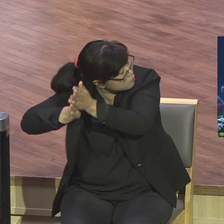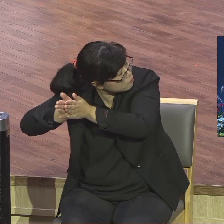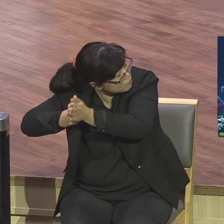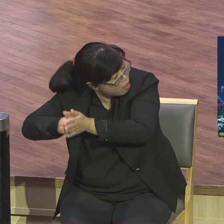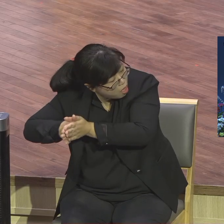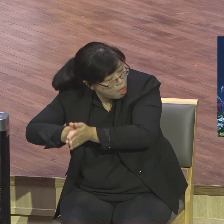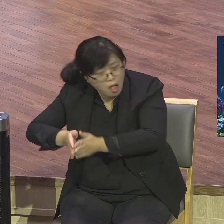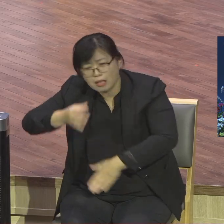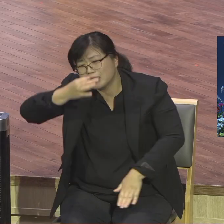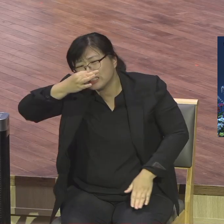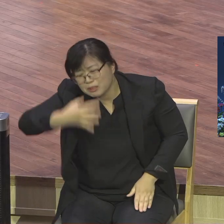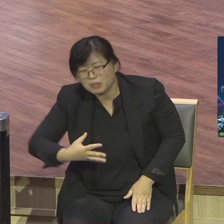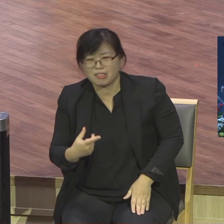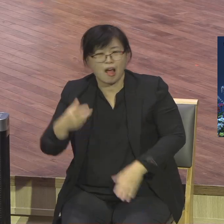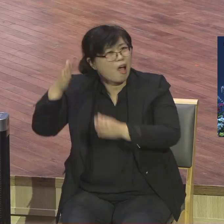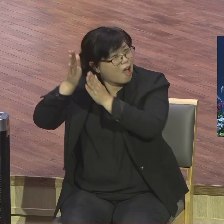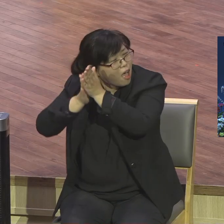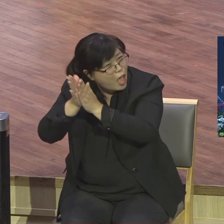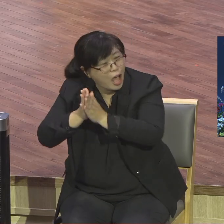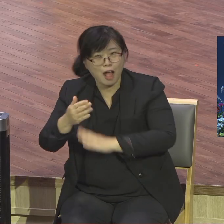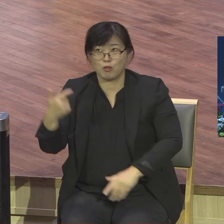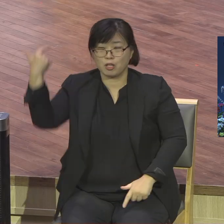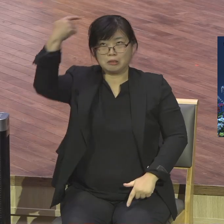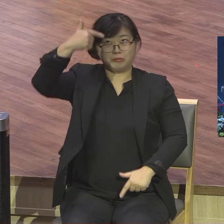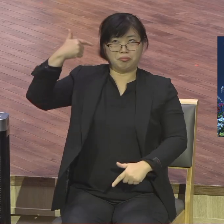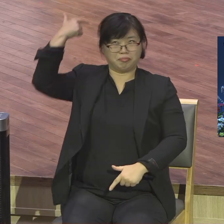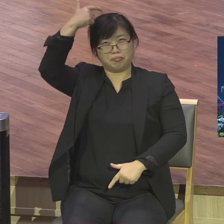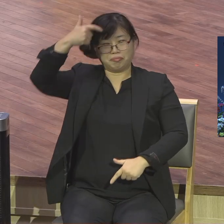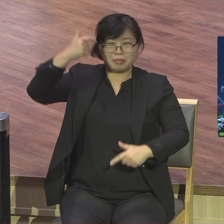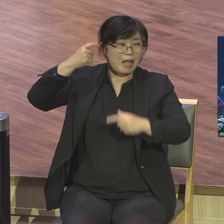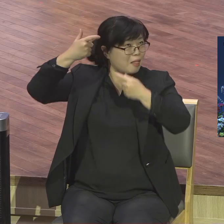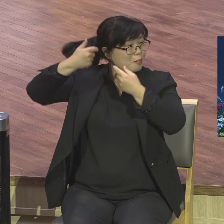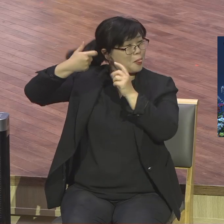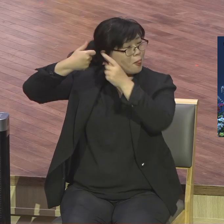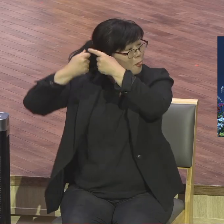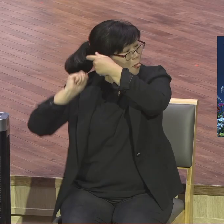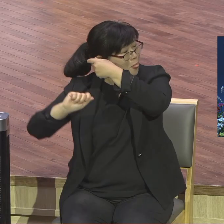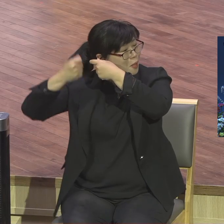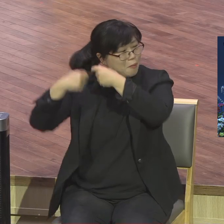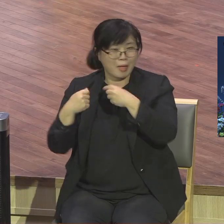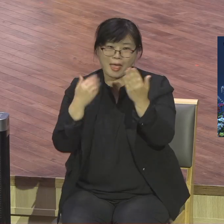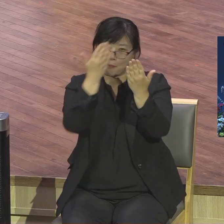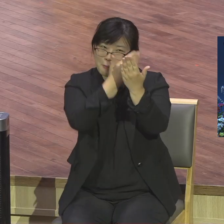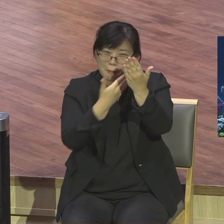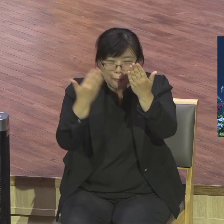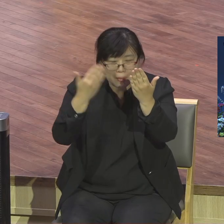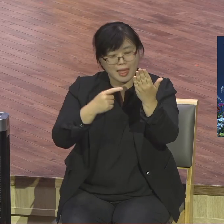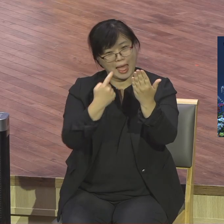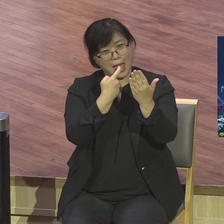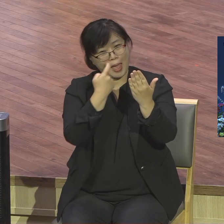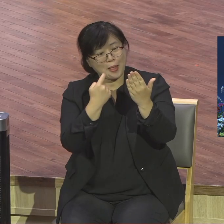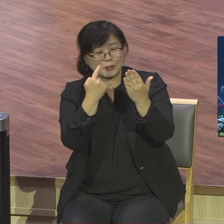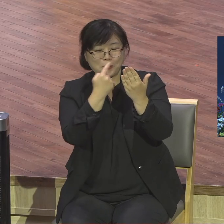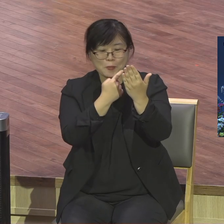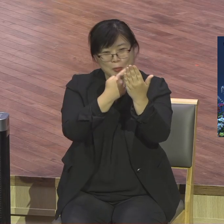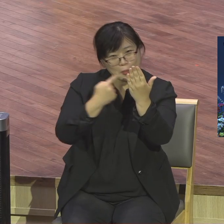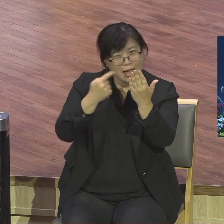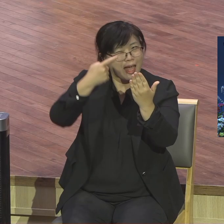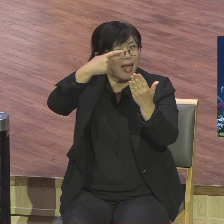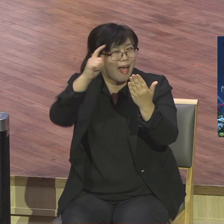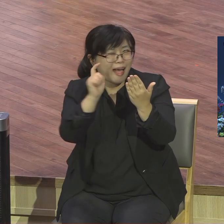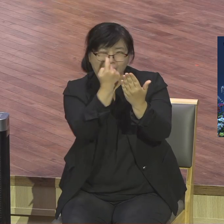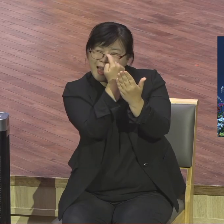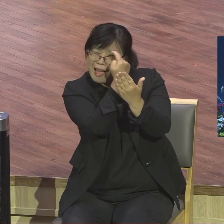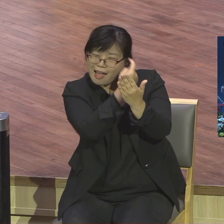묶여 돌려야지 이거 매일매일 화장해야지 이것도 잘 받는 날이고 안